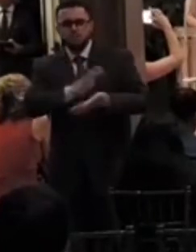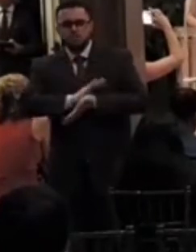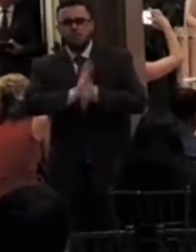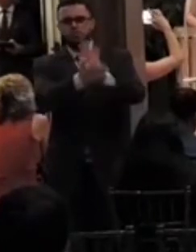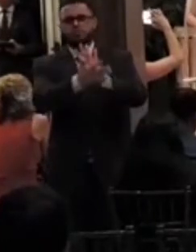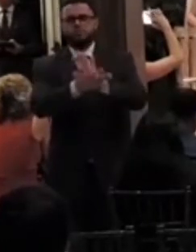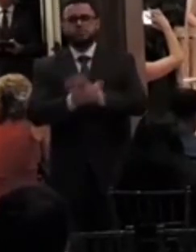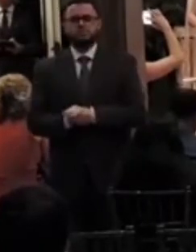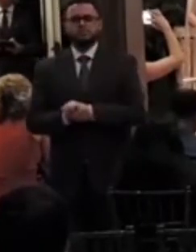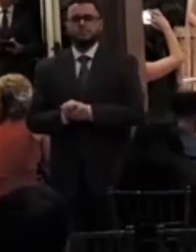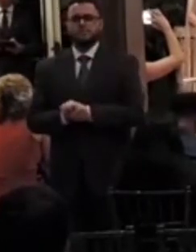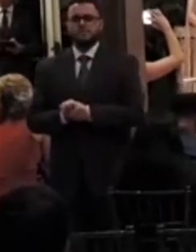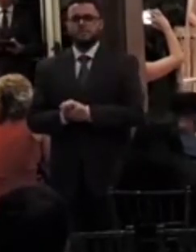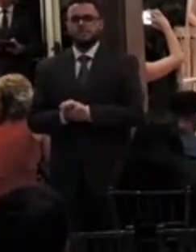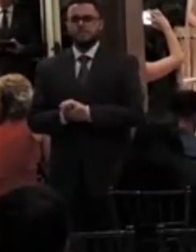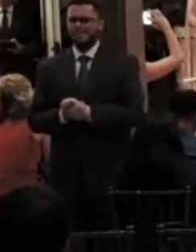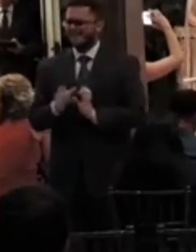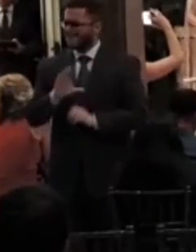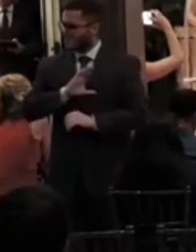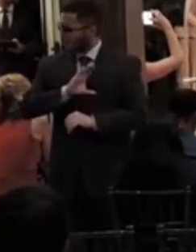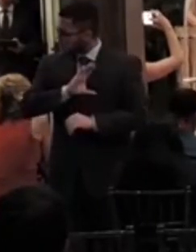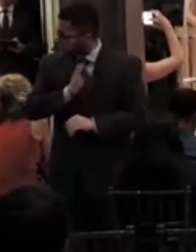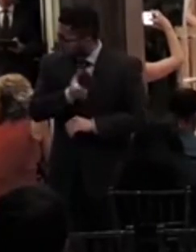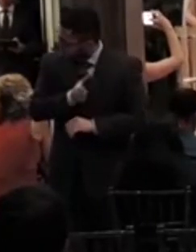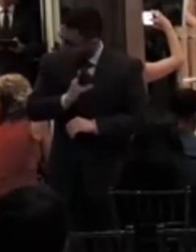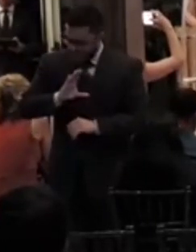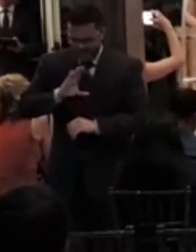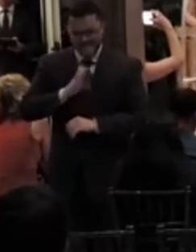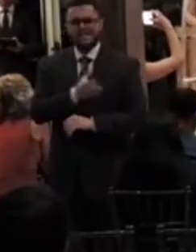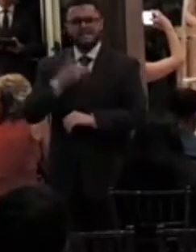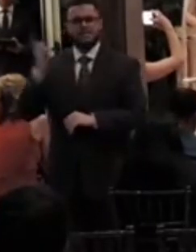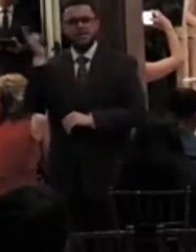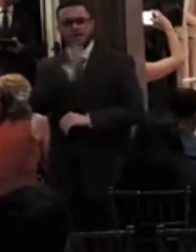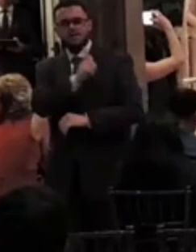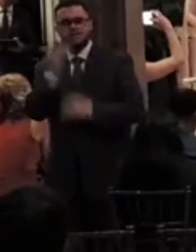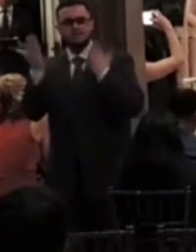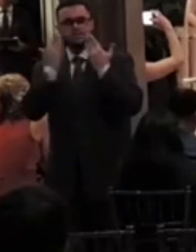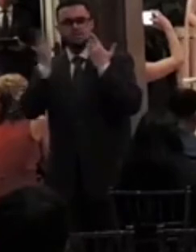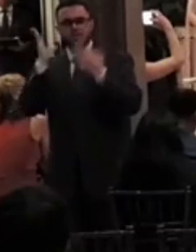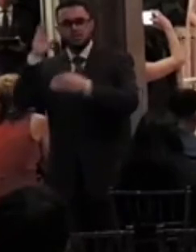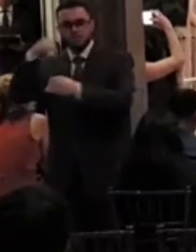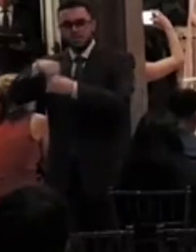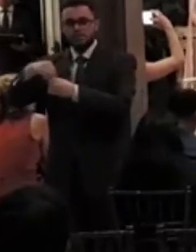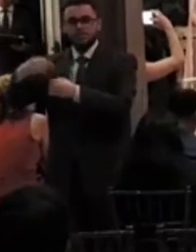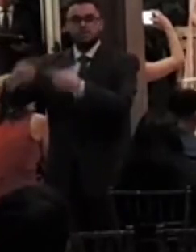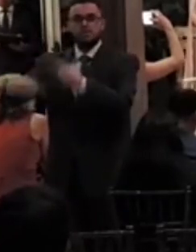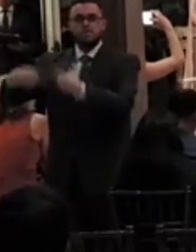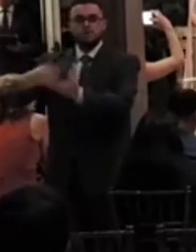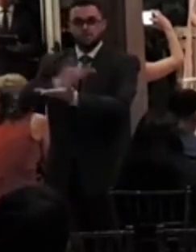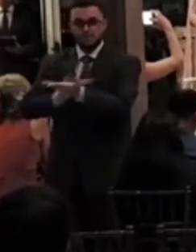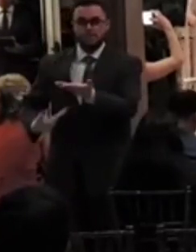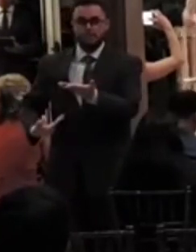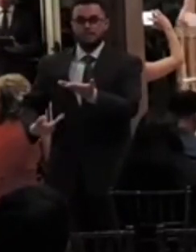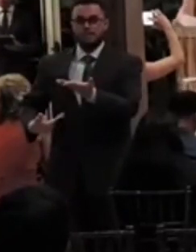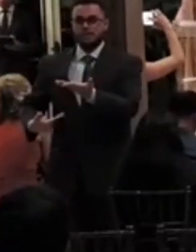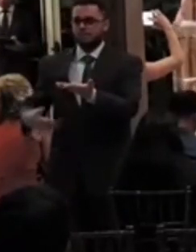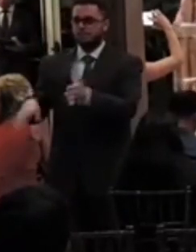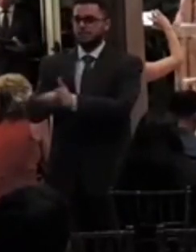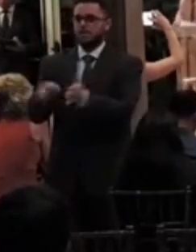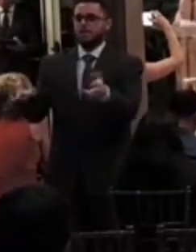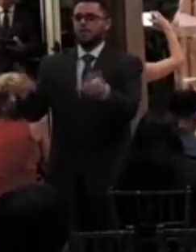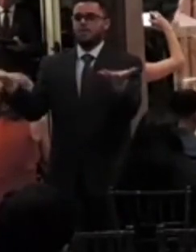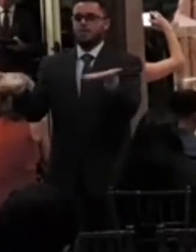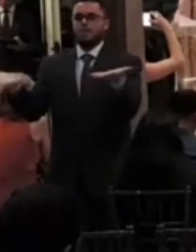discriminação. Foi uma ousadia imensa inserirmos a psicologia nas políticas públicas e chegarmos até